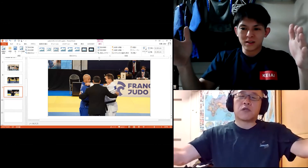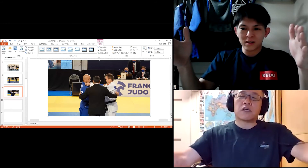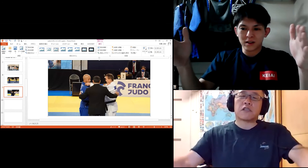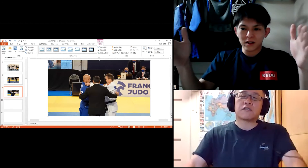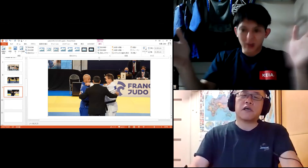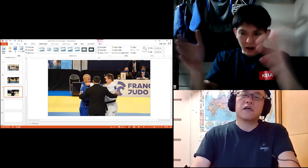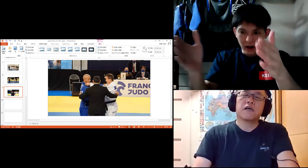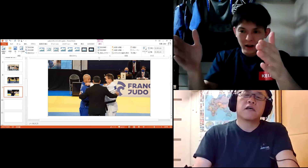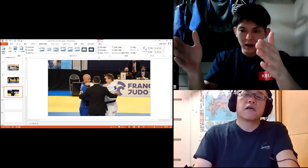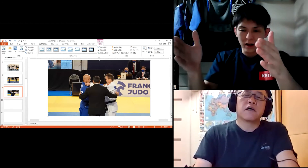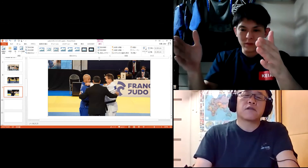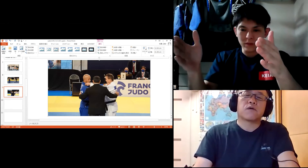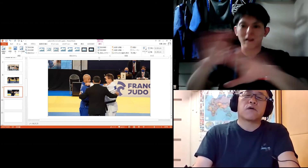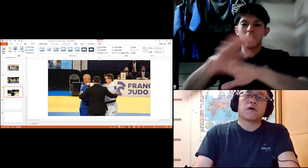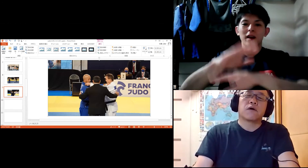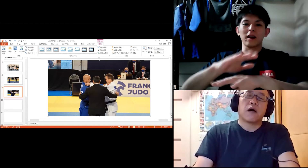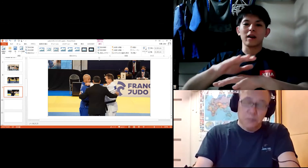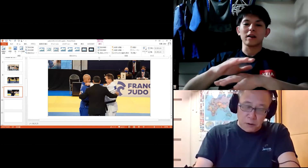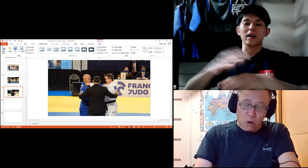背中を叩いてですね、